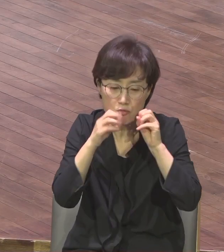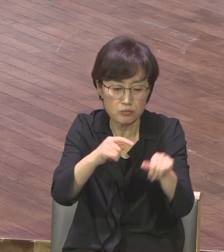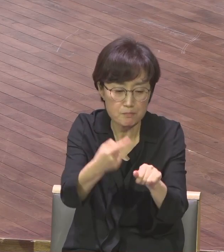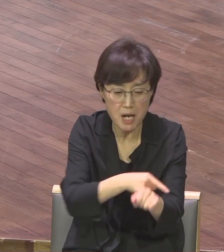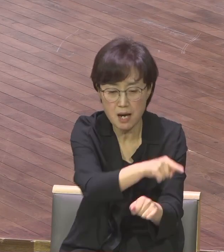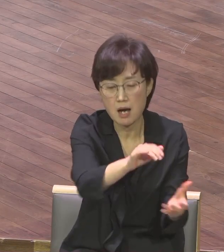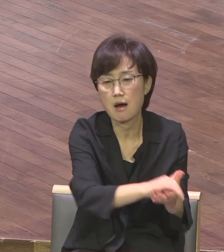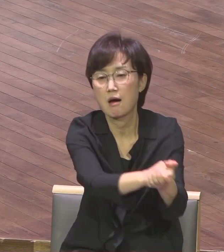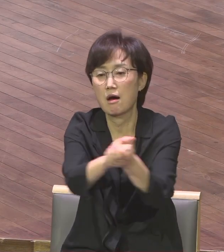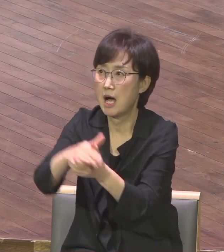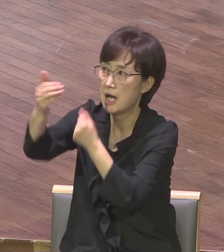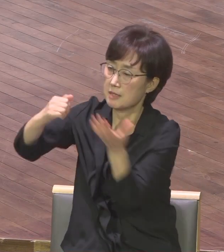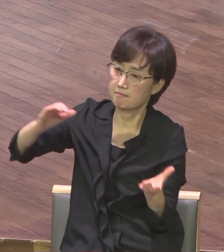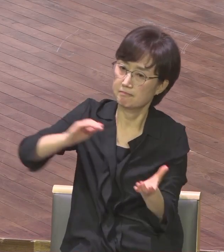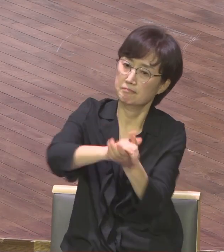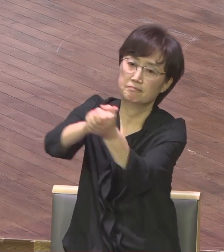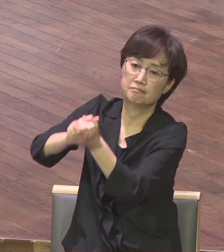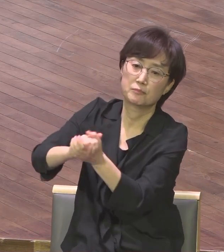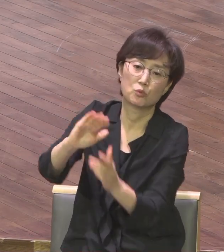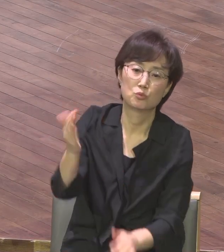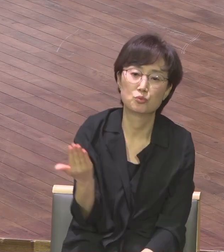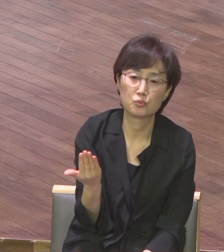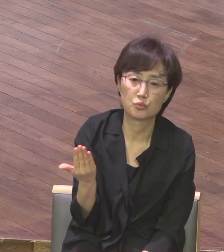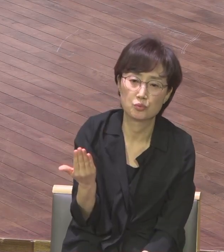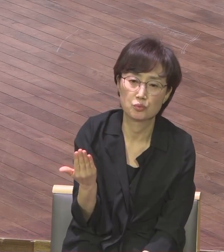사신, 그리스도의 대사가